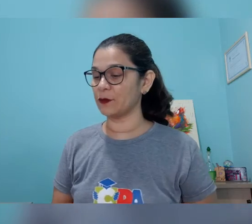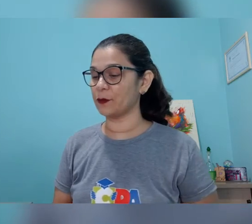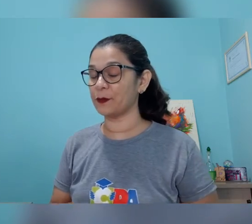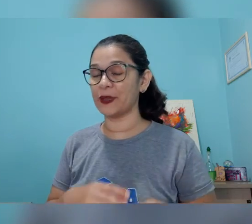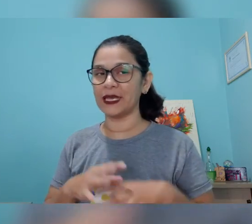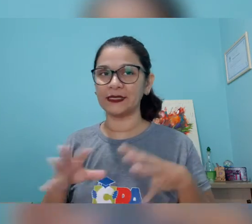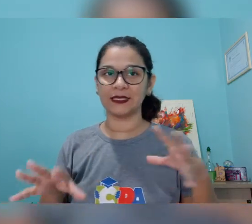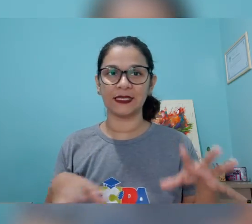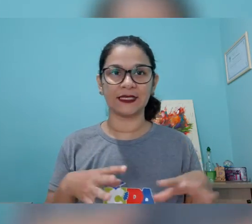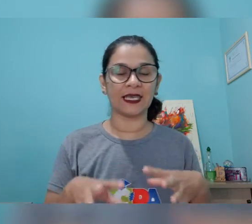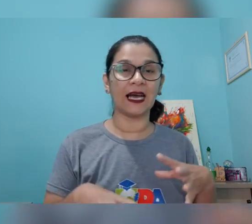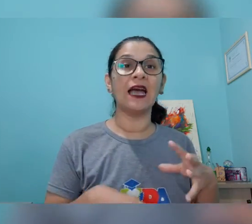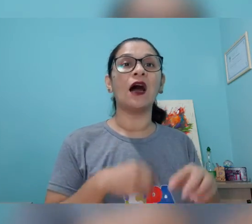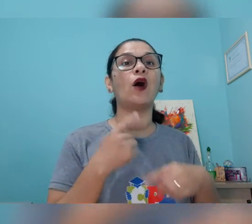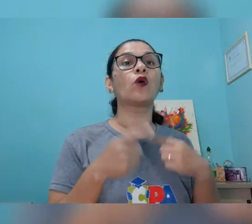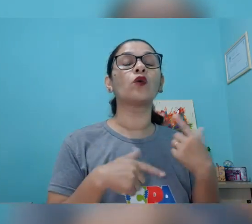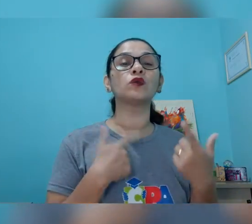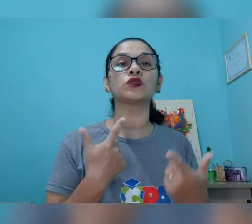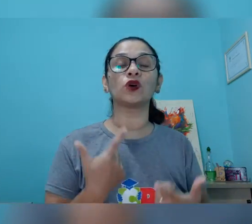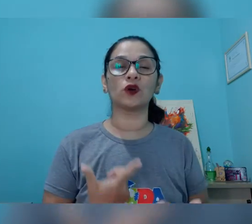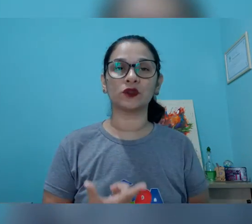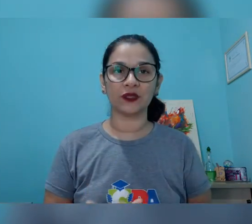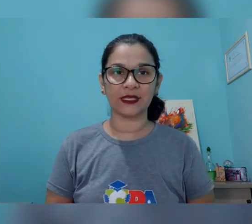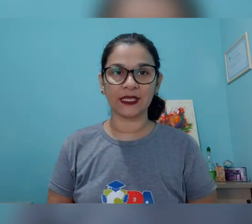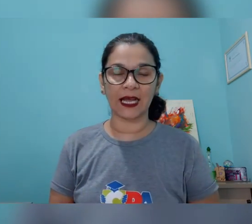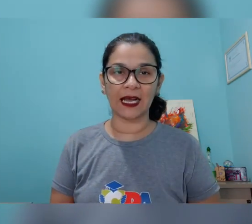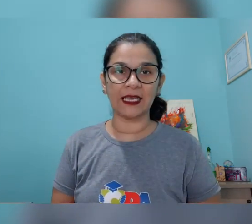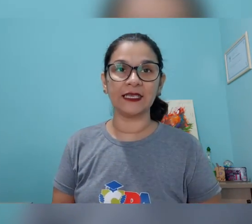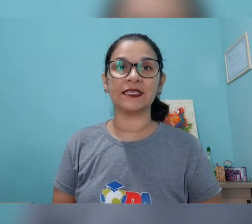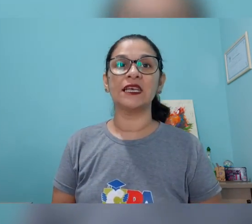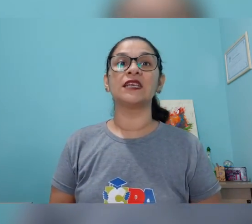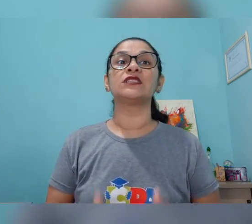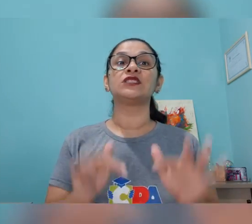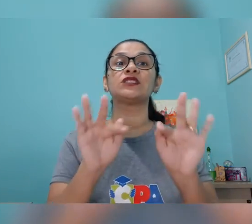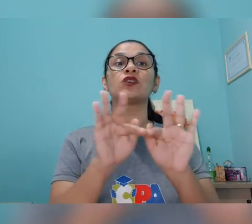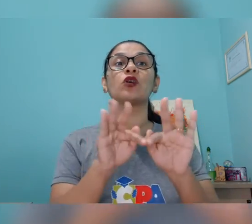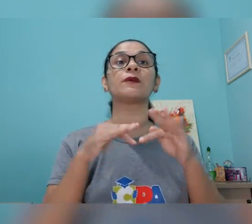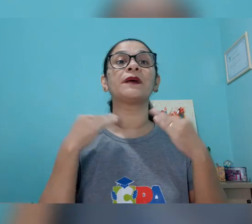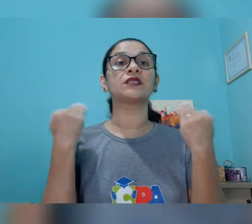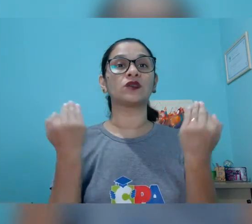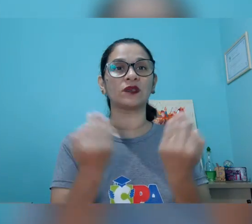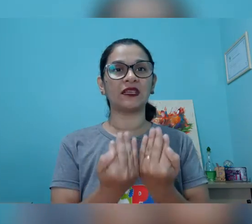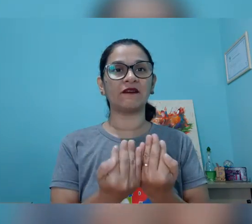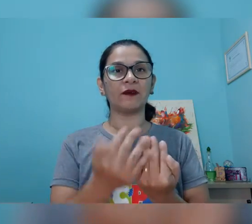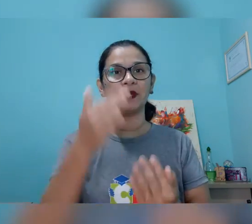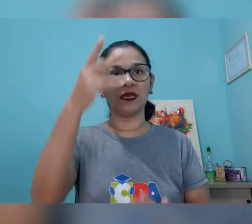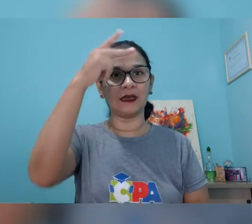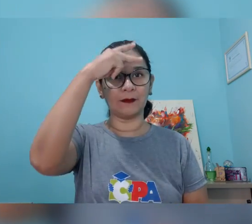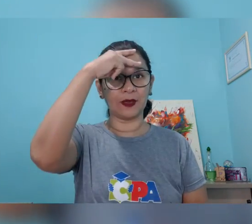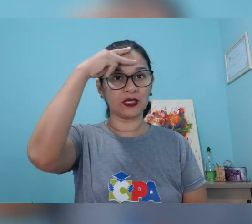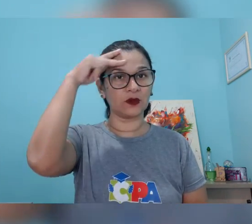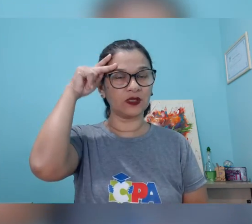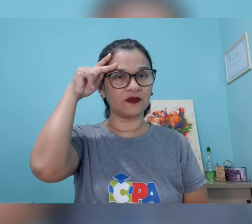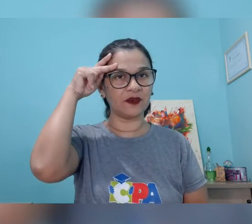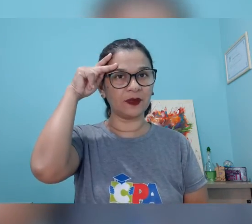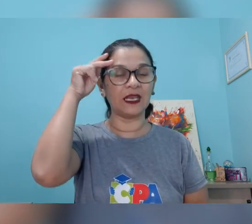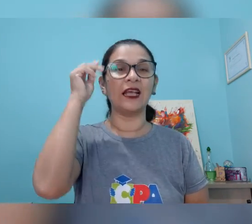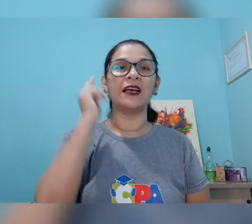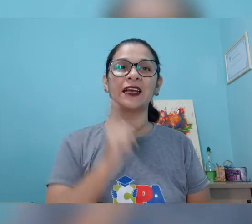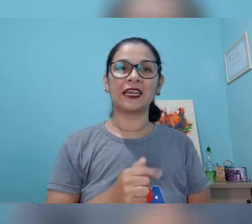vão pesquisar alguns outros sinais sobre pessoas da família, pessoas de família.